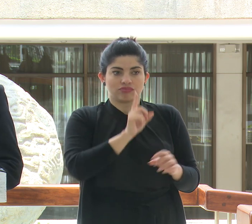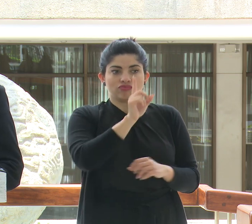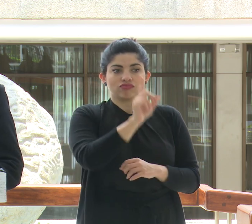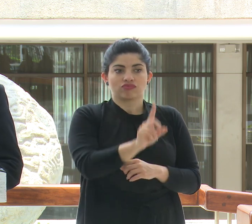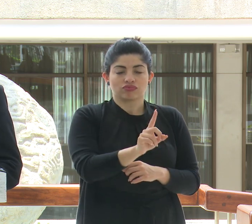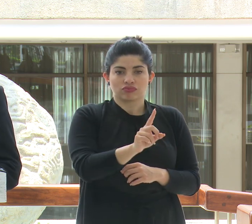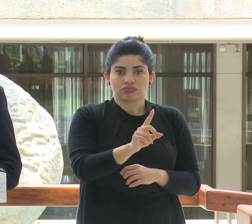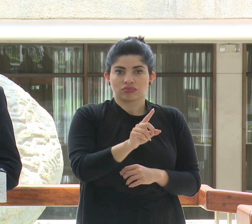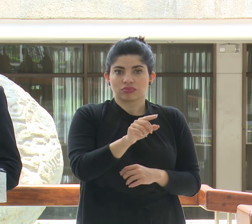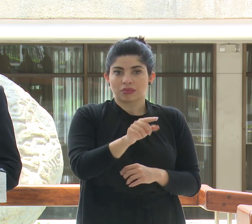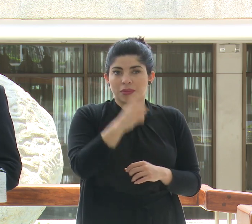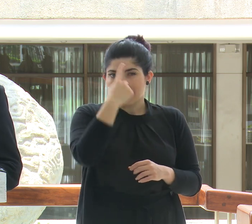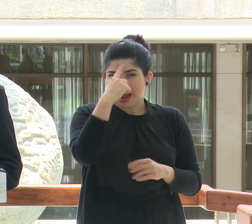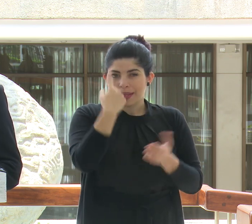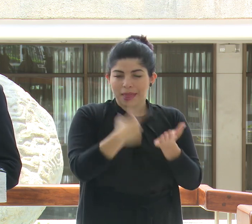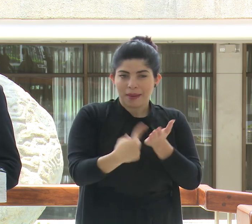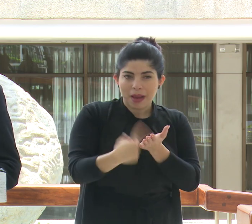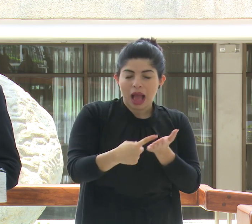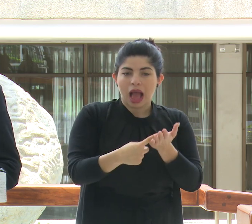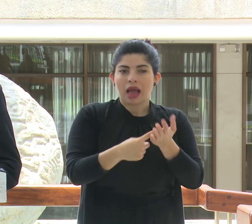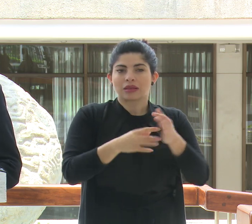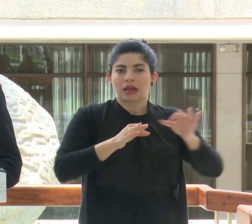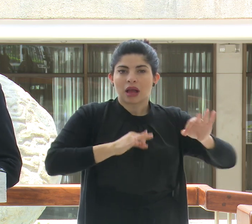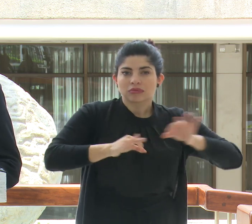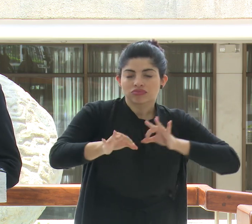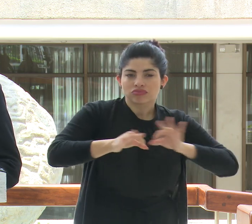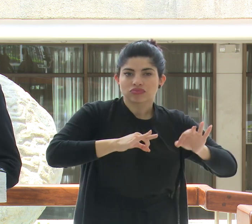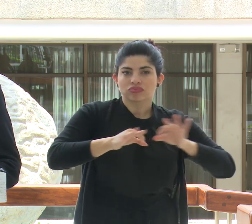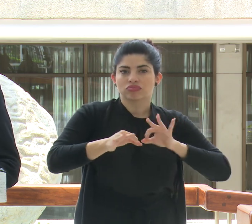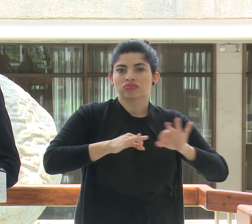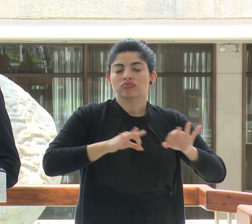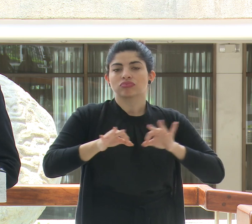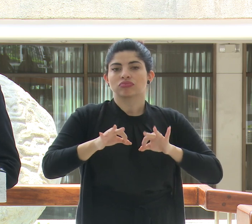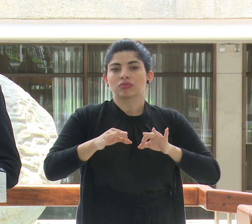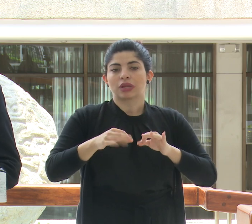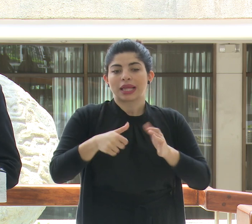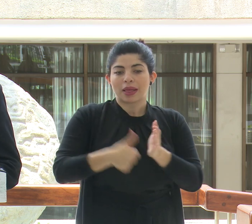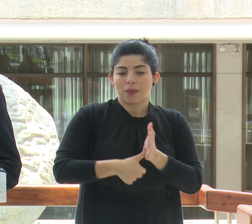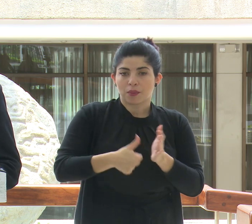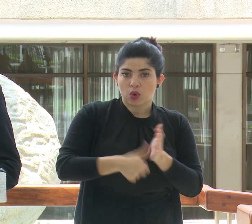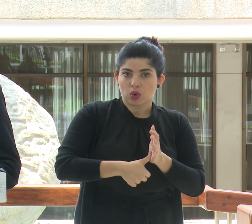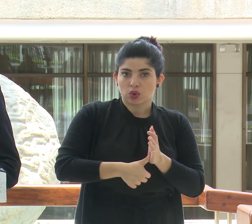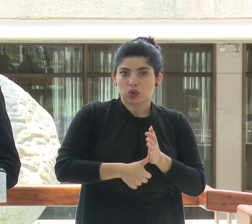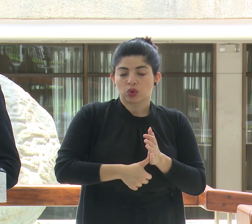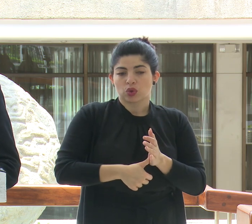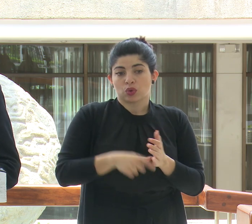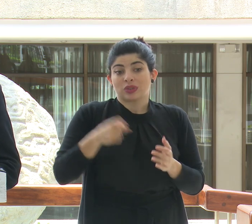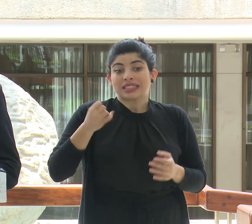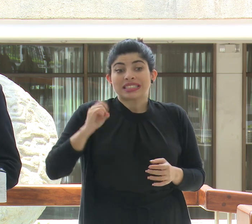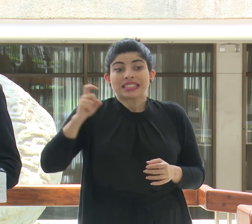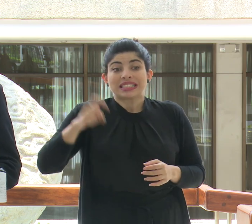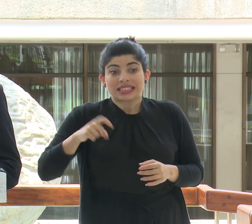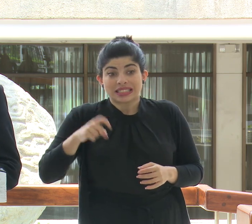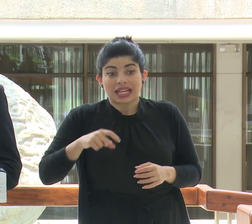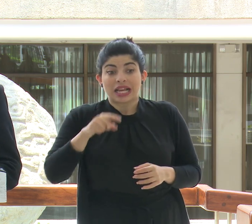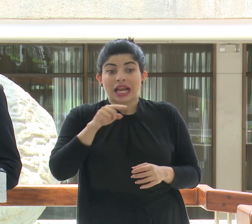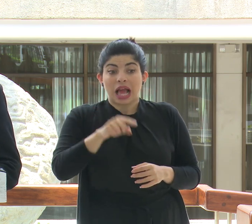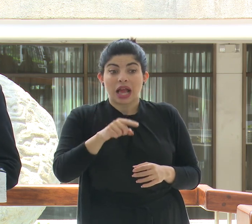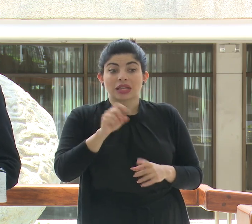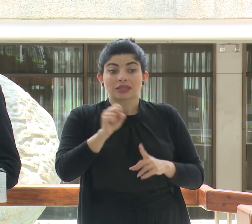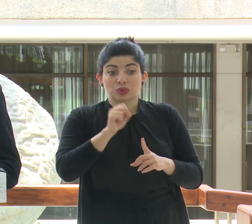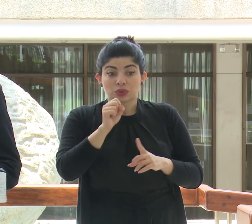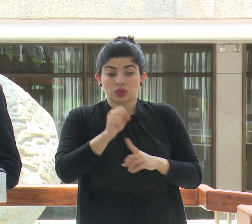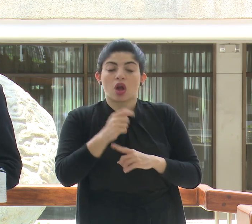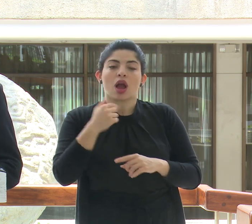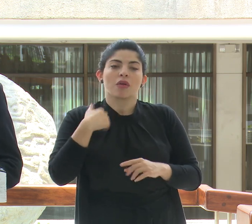términos de debate, de argumentación y de voto es necesaria. Entonces, esas son las circunstancias